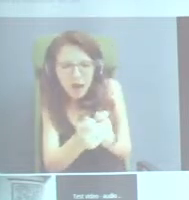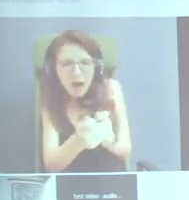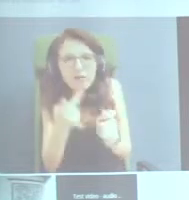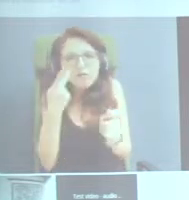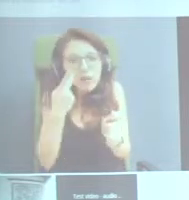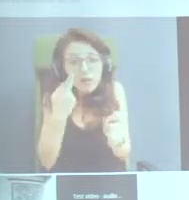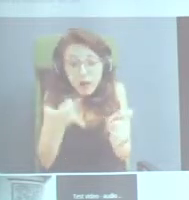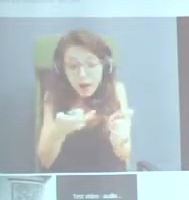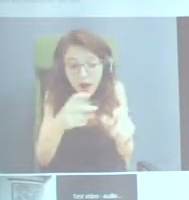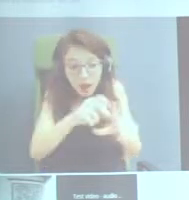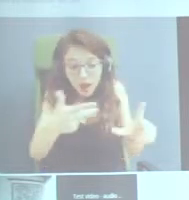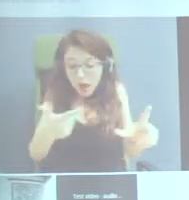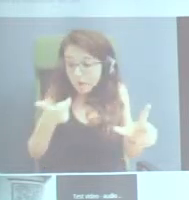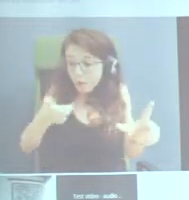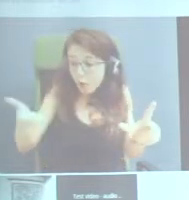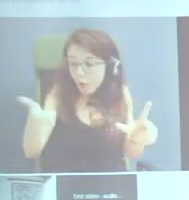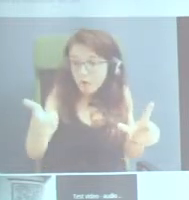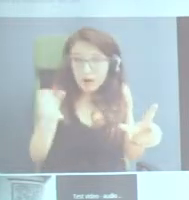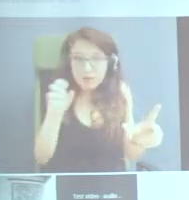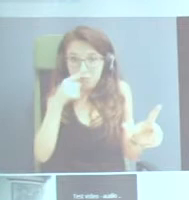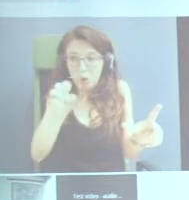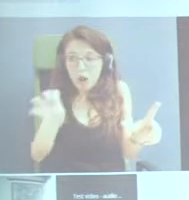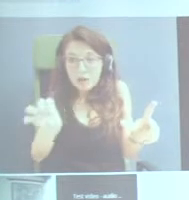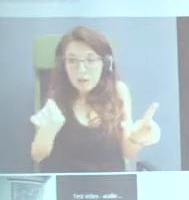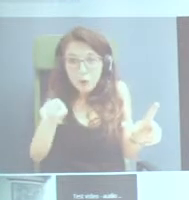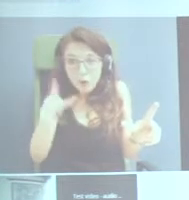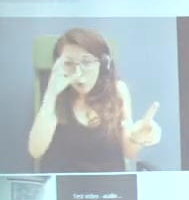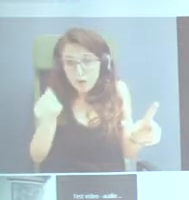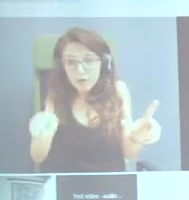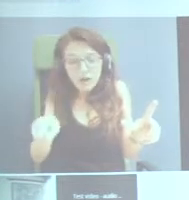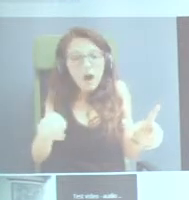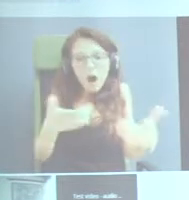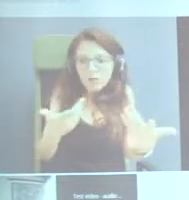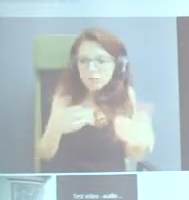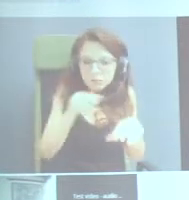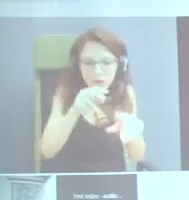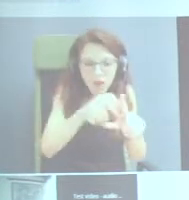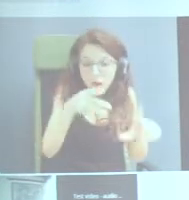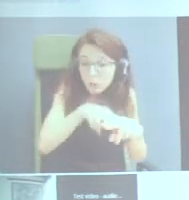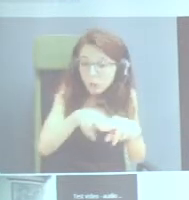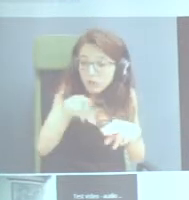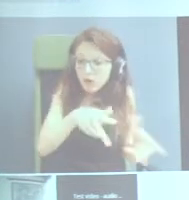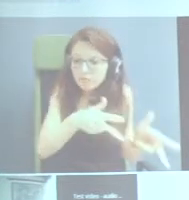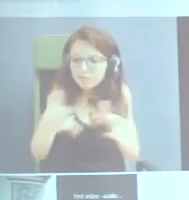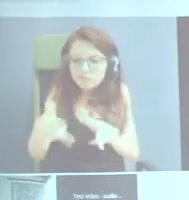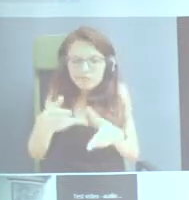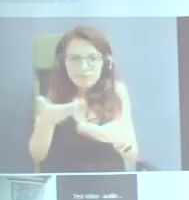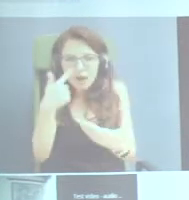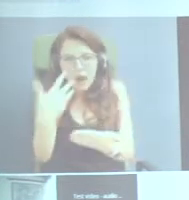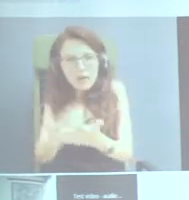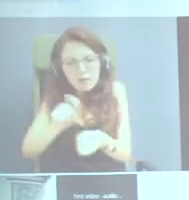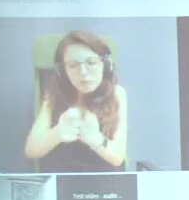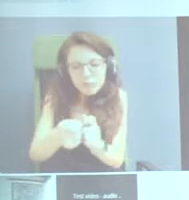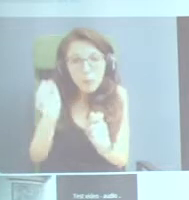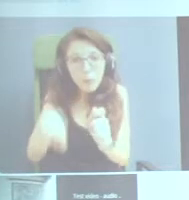avere l'interprete durante una lezione. Grazie ad alcuni docenti, alcuni interpreti di lingua dei segni